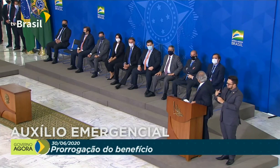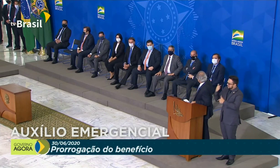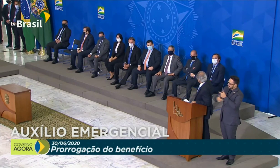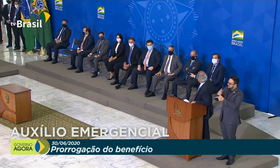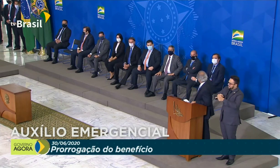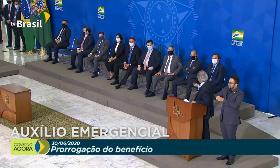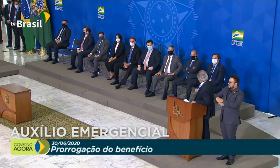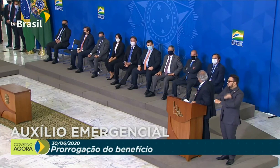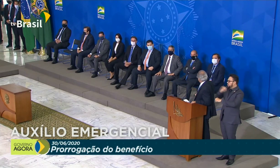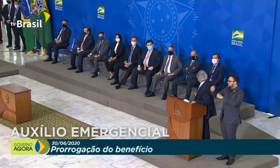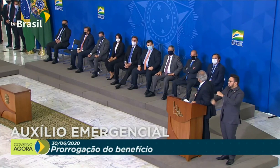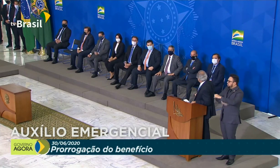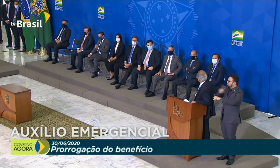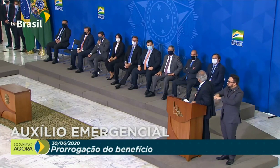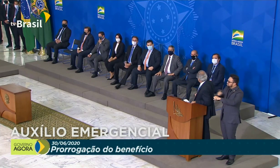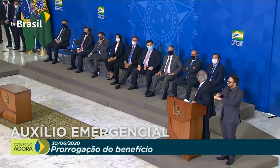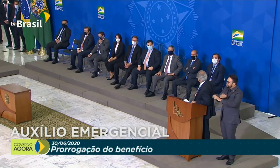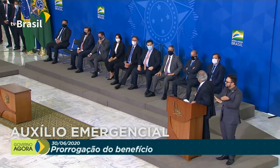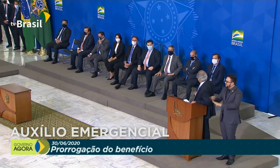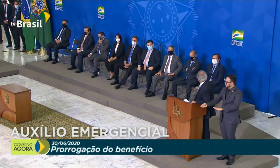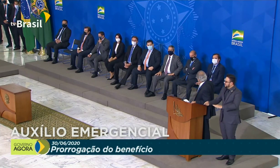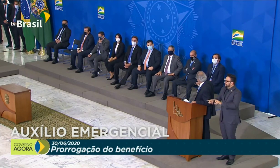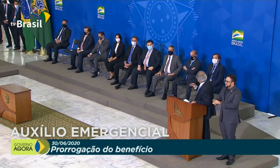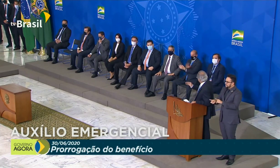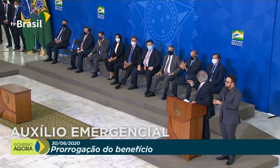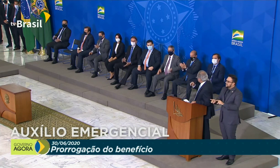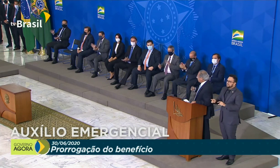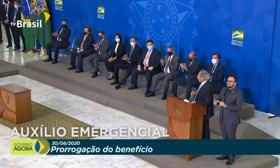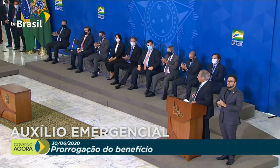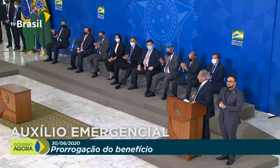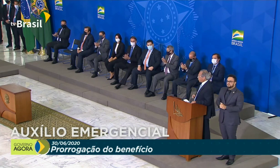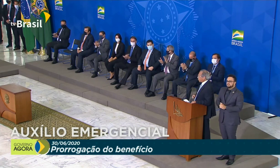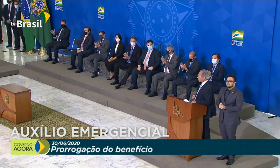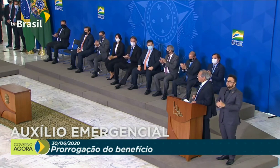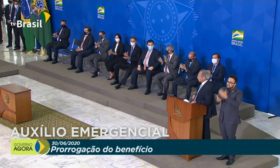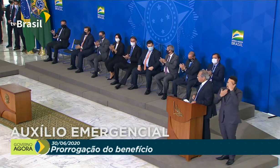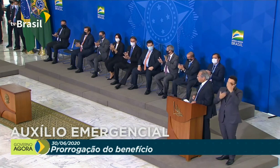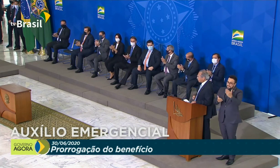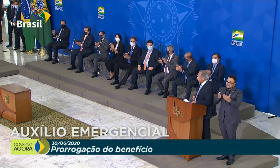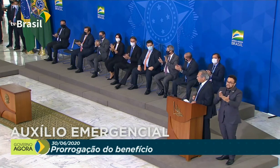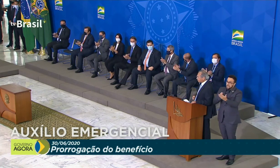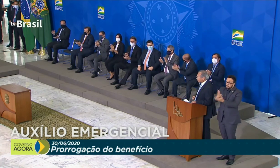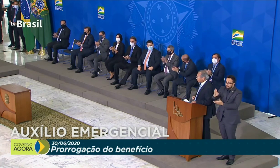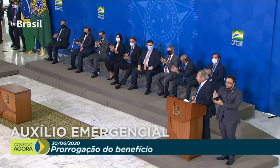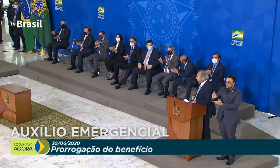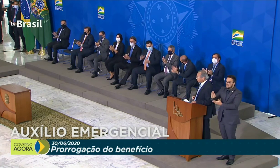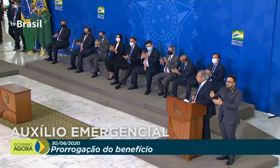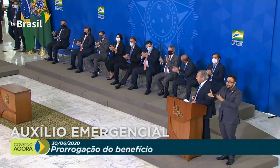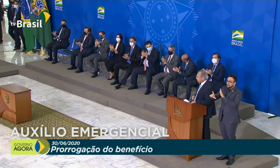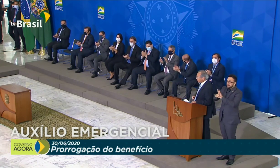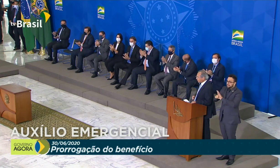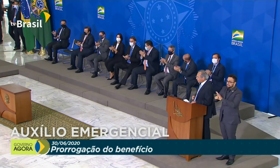Quero agradecer a aprovação do saneamento. Era um projeto que estava andando também há muito tempo.